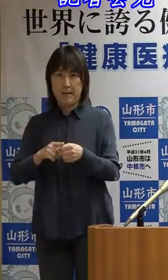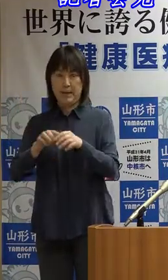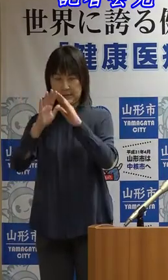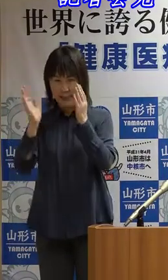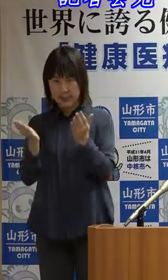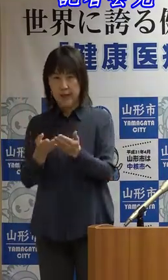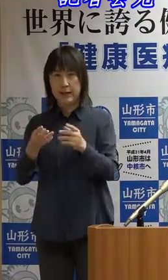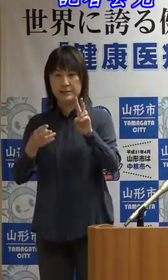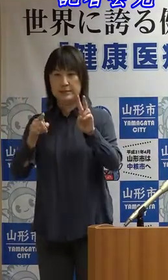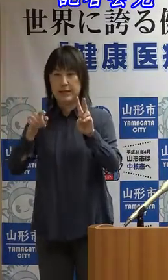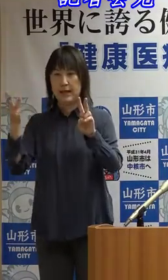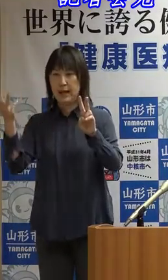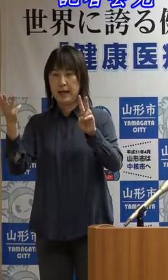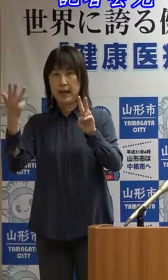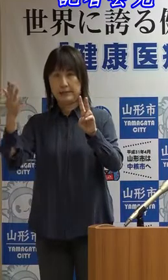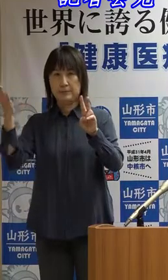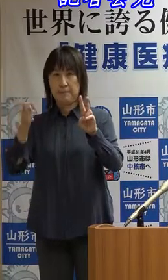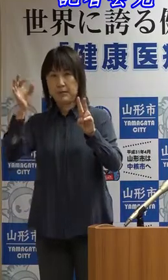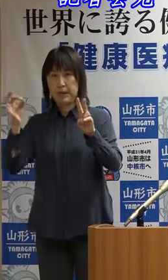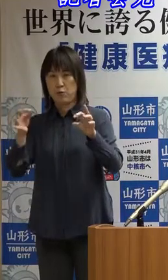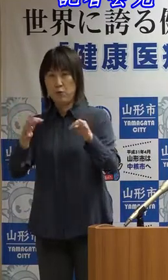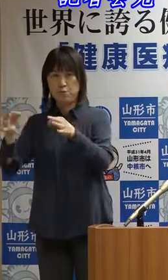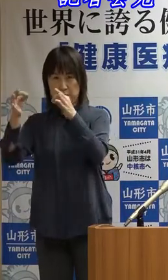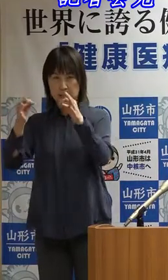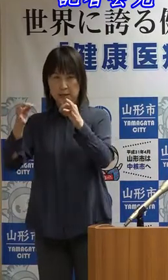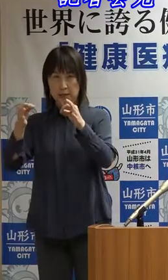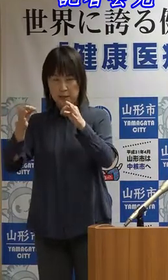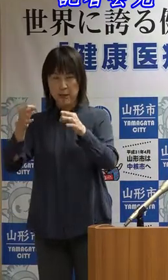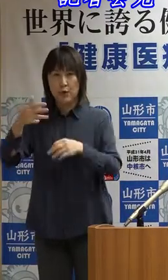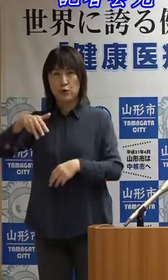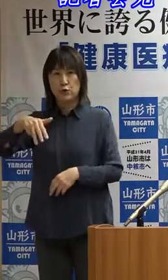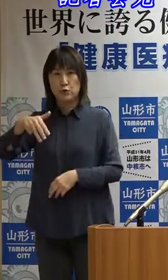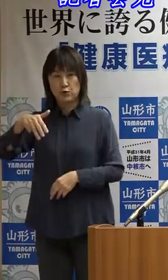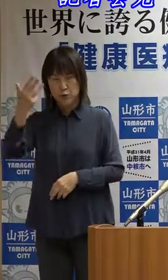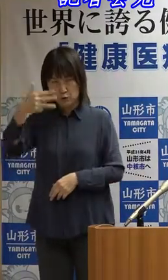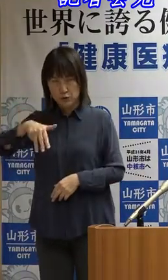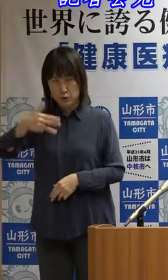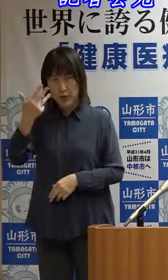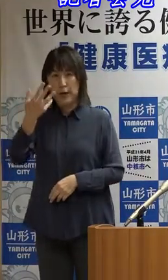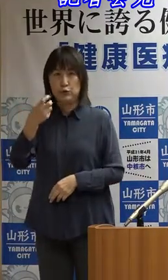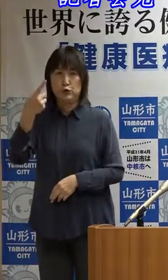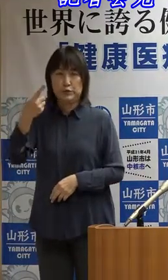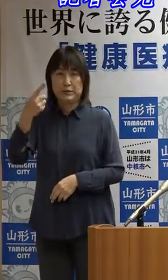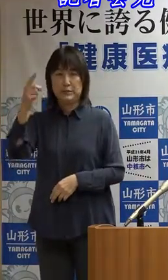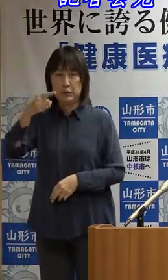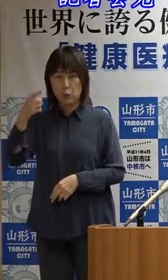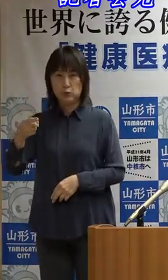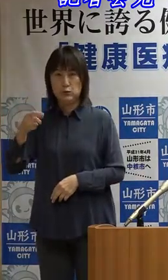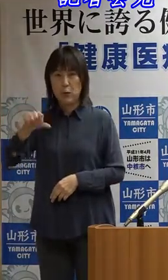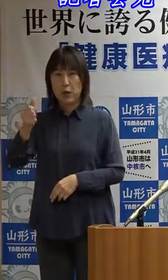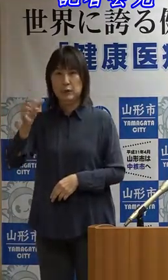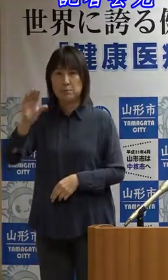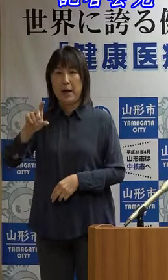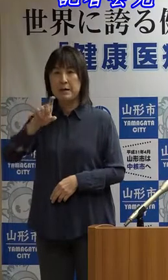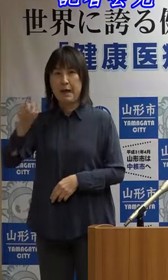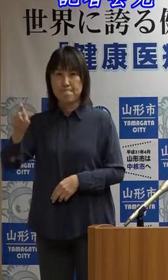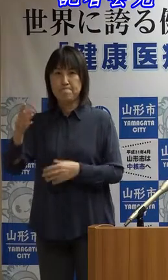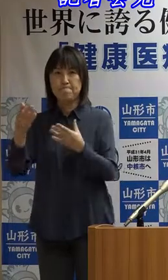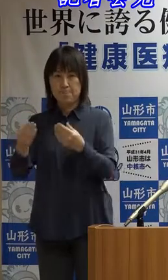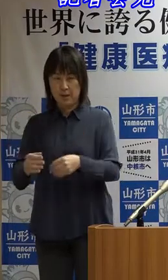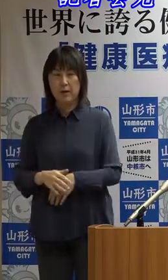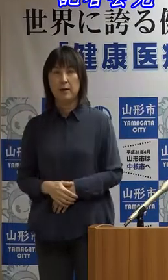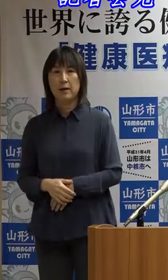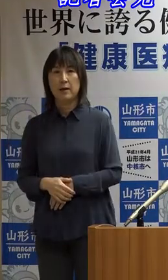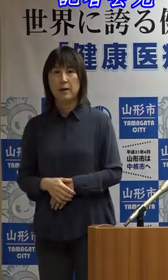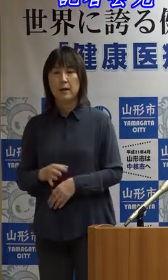では 2.8% 増の約981億5500万円となりました。